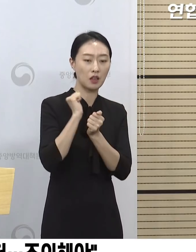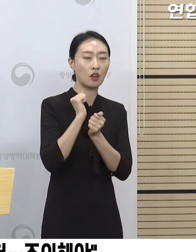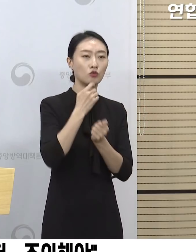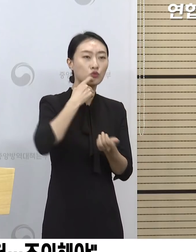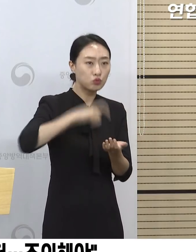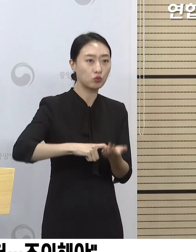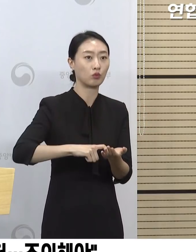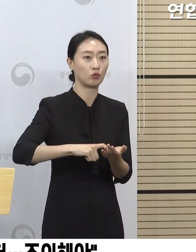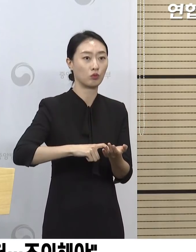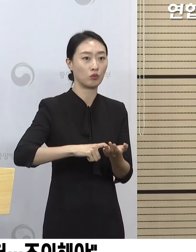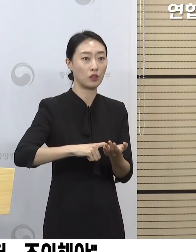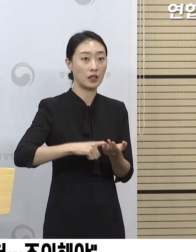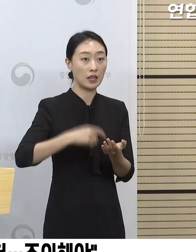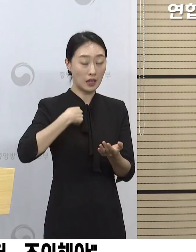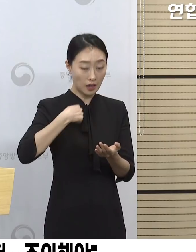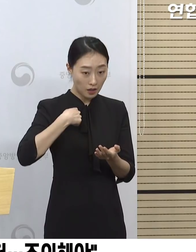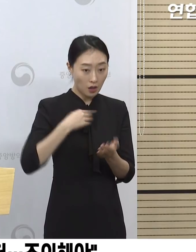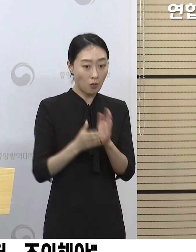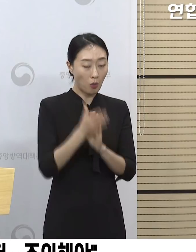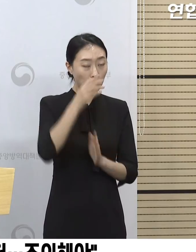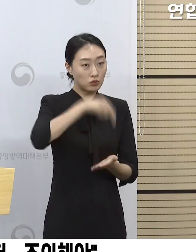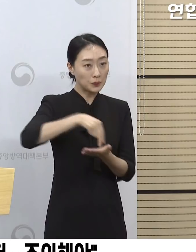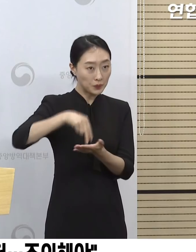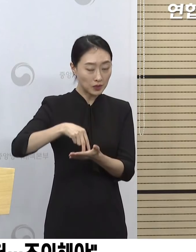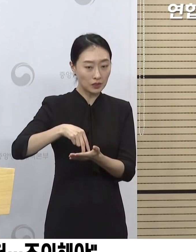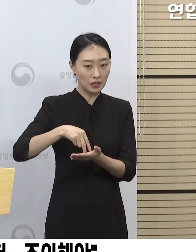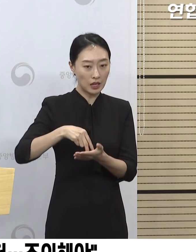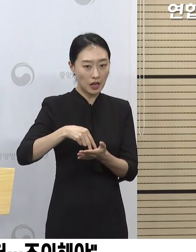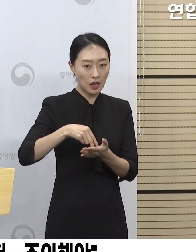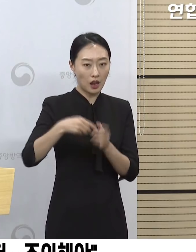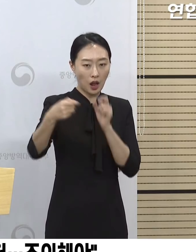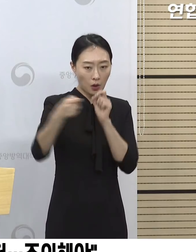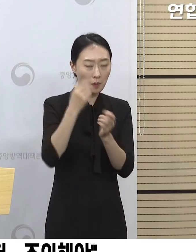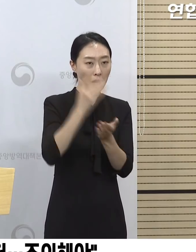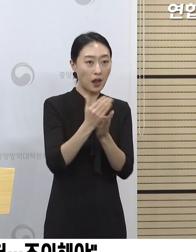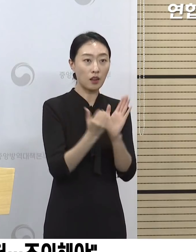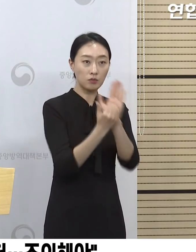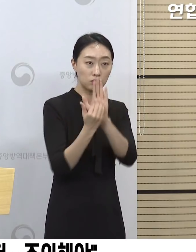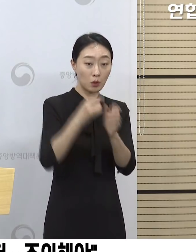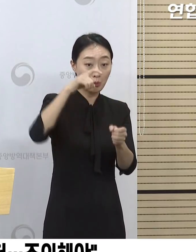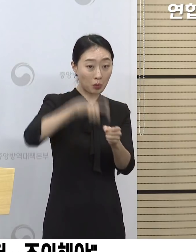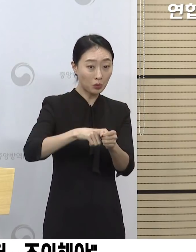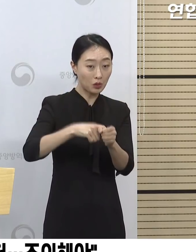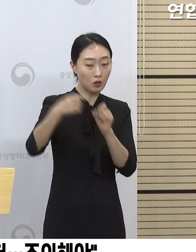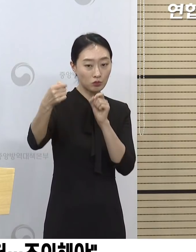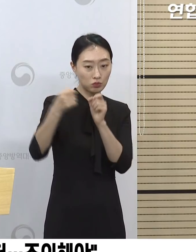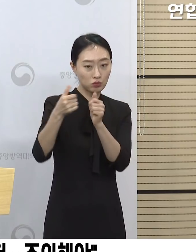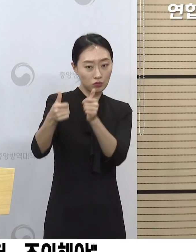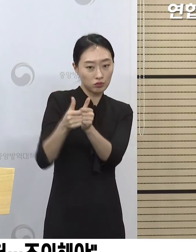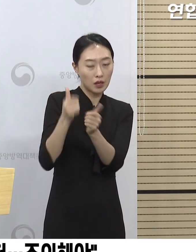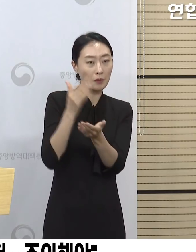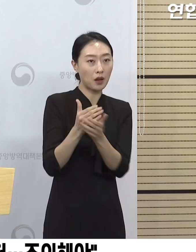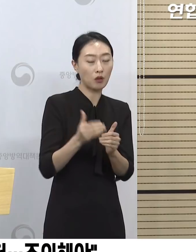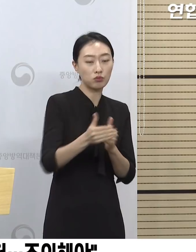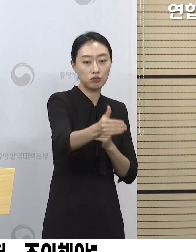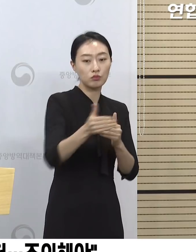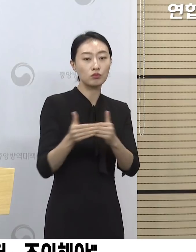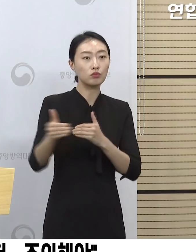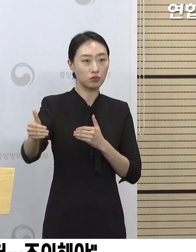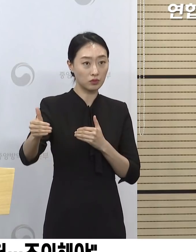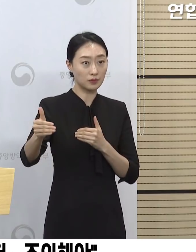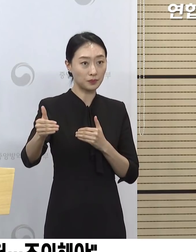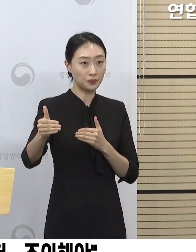저희가 사회적 거리두기에 대한 요청을 드릴 때도 본인은 이제 그래도 굉장히 경증으로 앓을